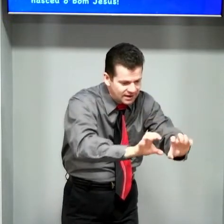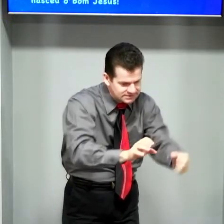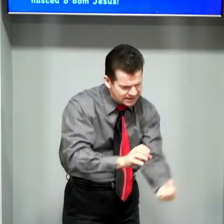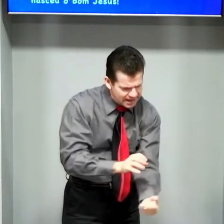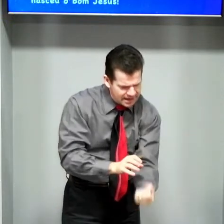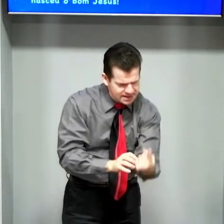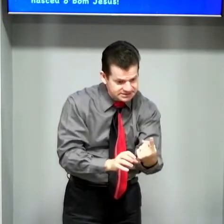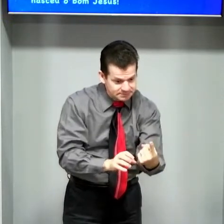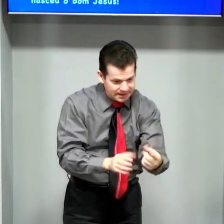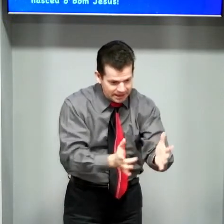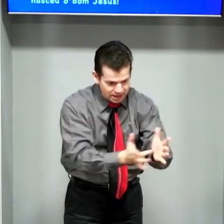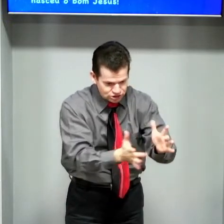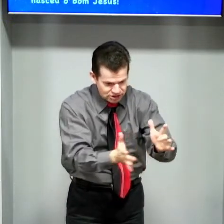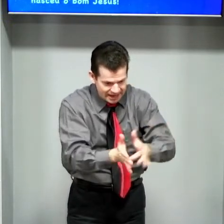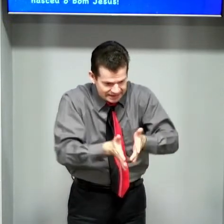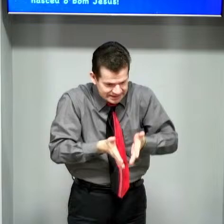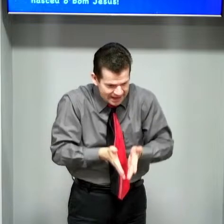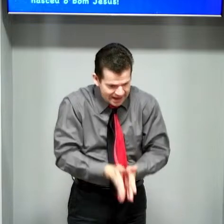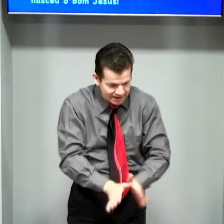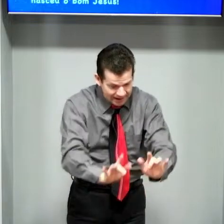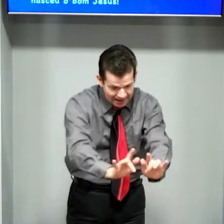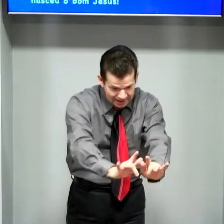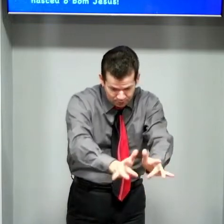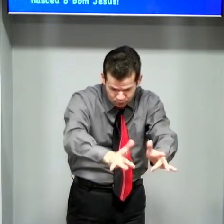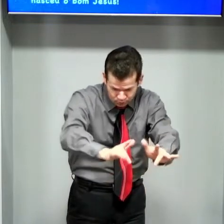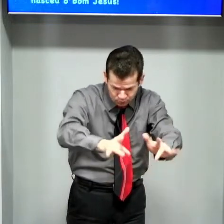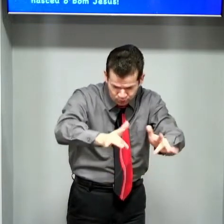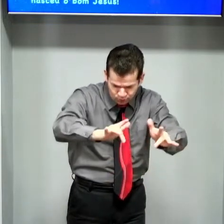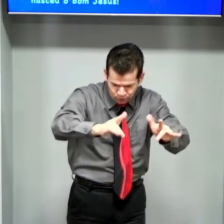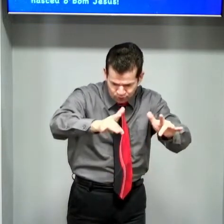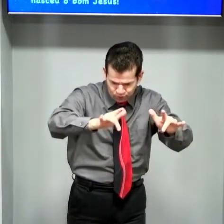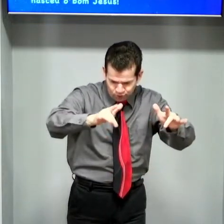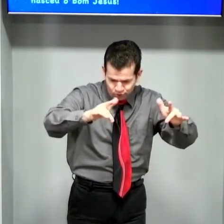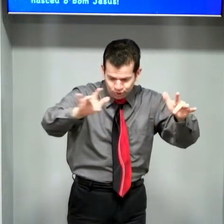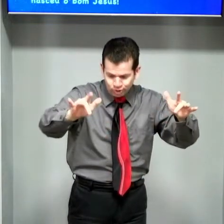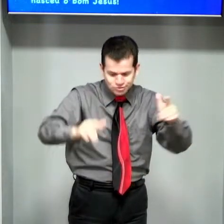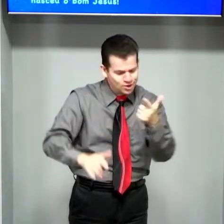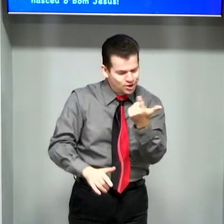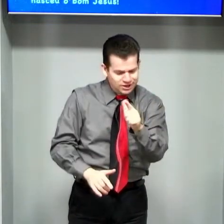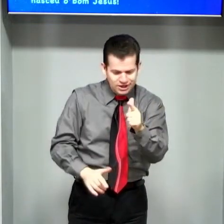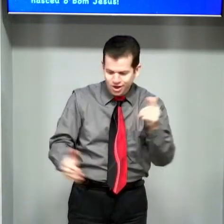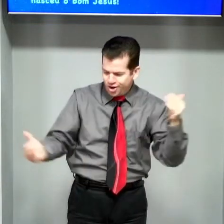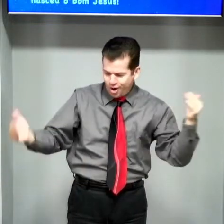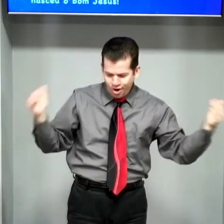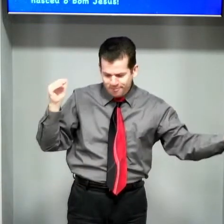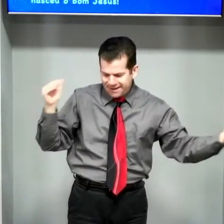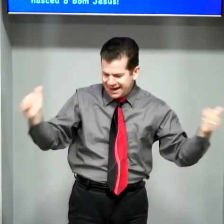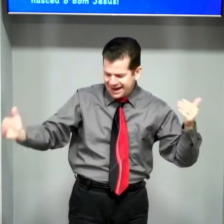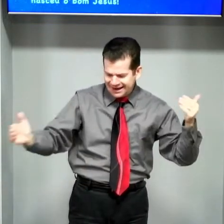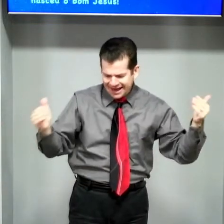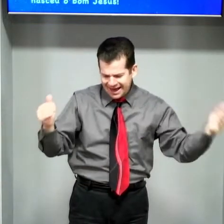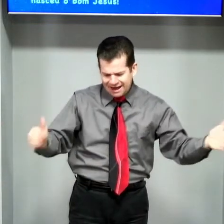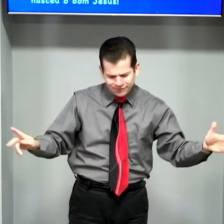resplende a eterna luz, incomparável